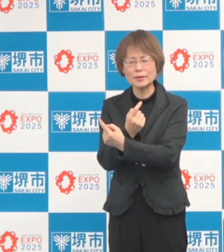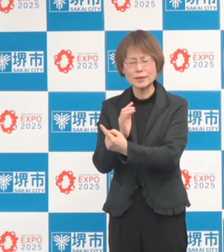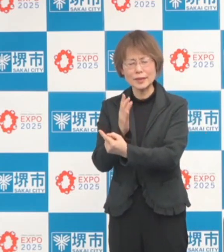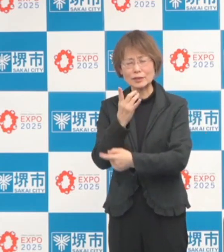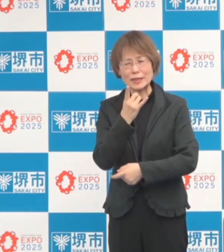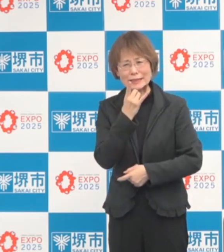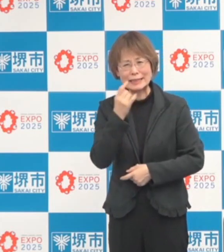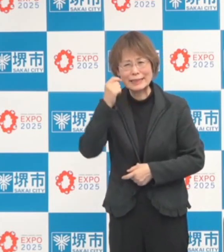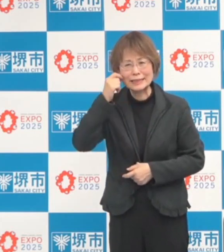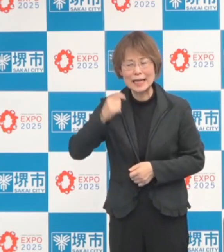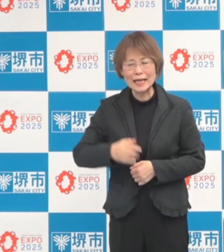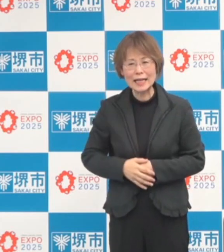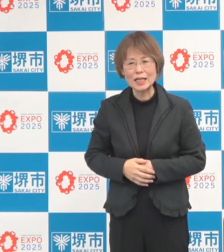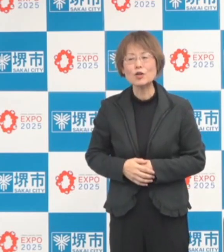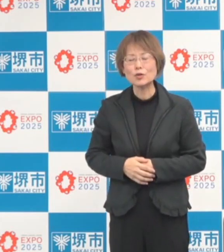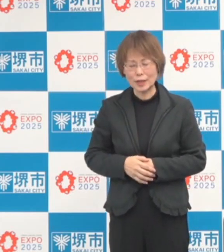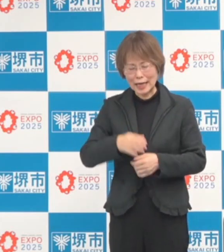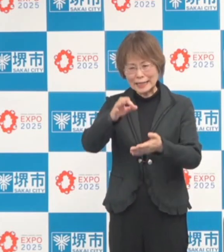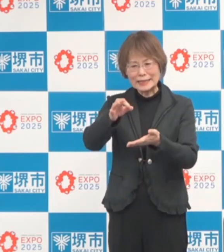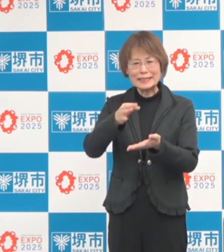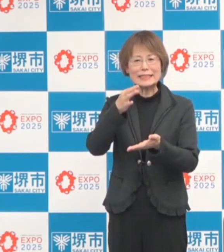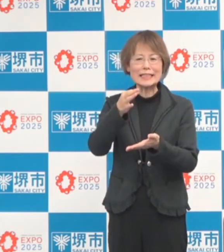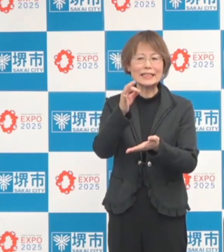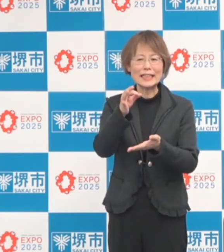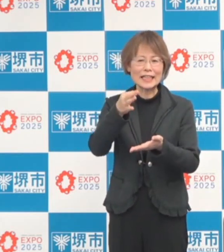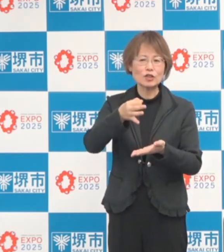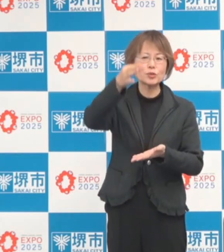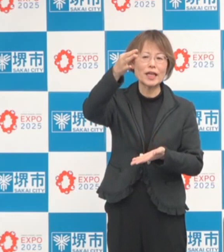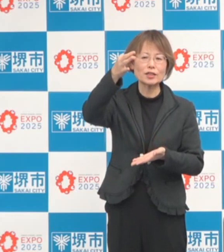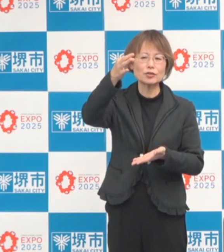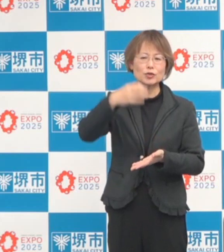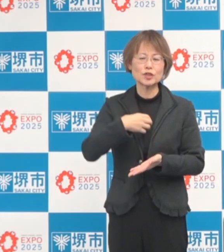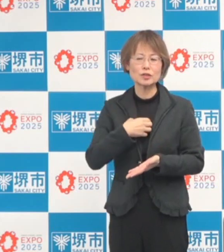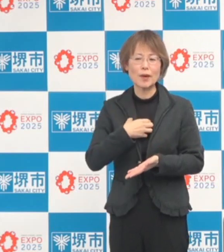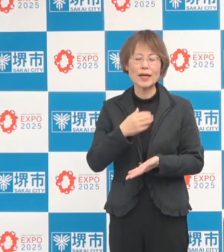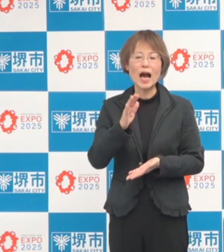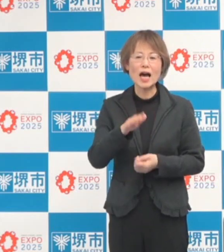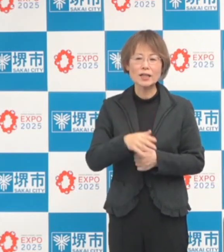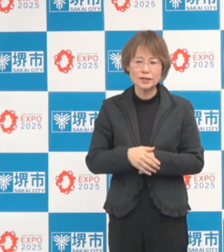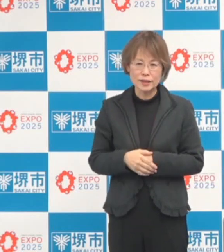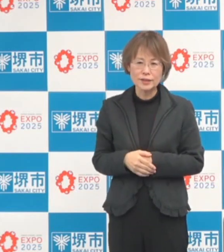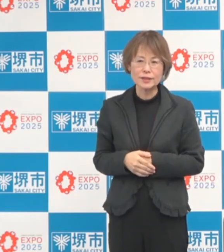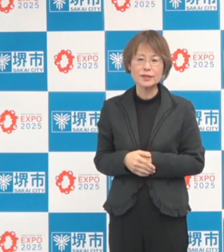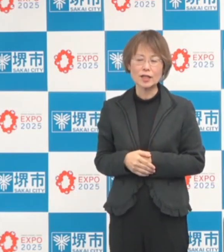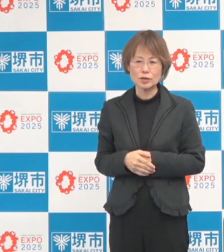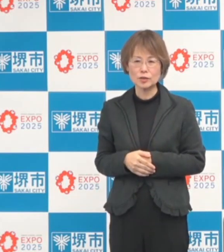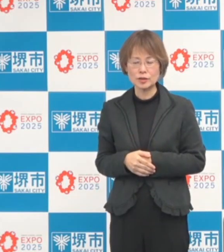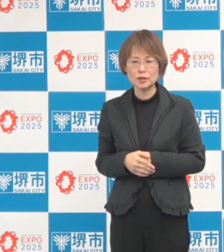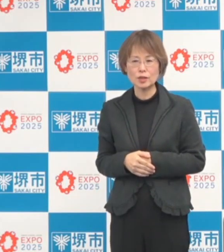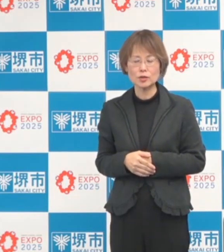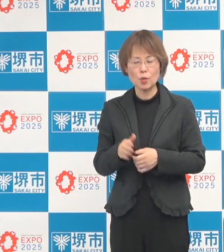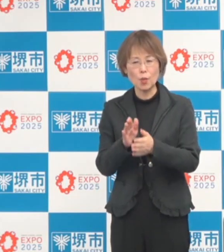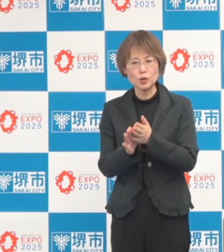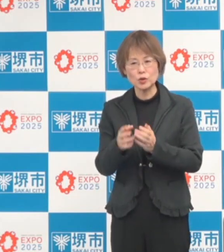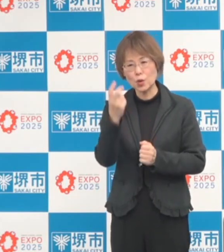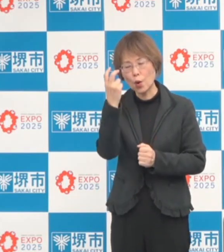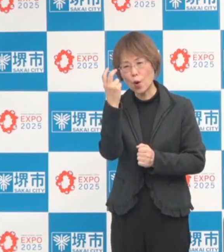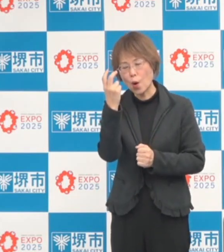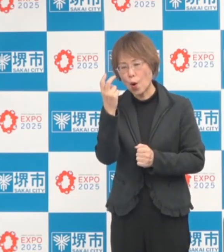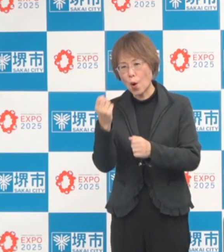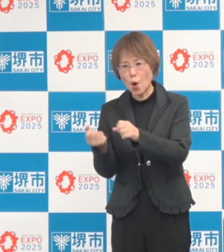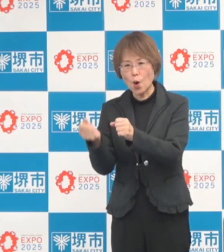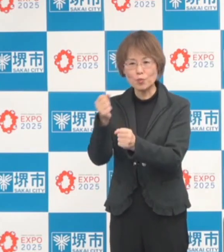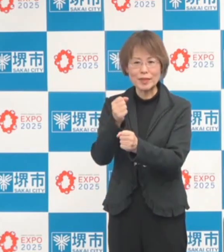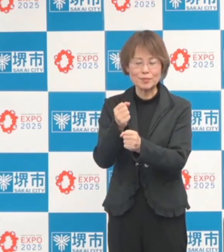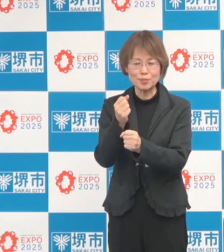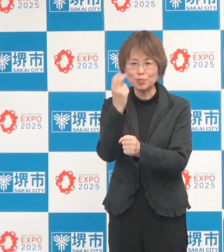ない中で人件費だけ伸びていくリスクが高まっているとなると、なおのこと出遅れするしかないと。そうすると先ほど日華国さん